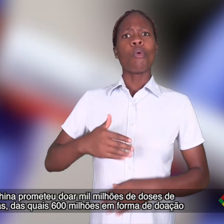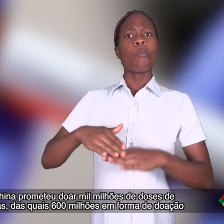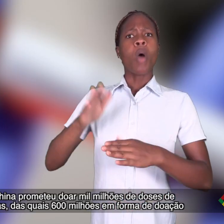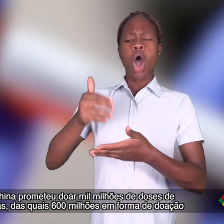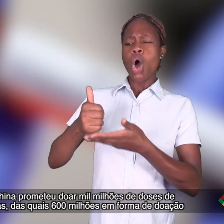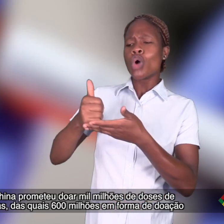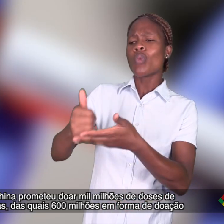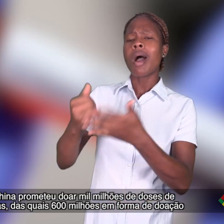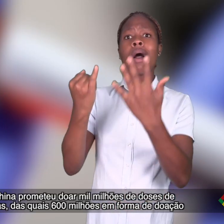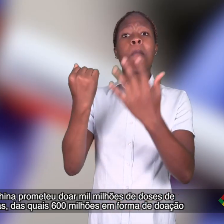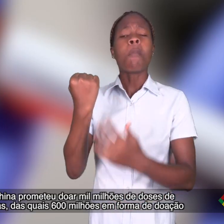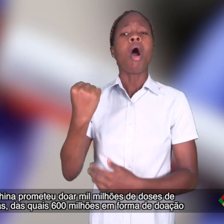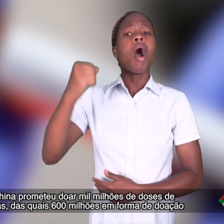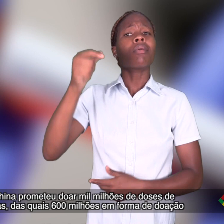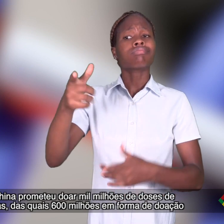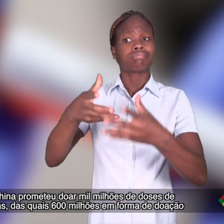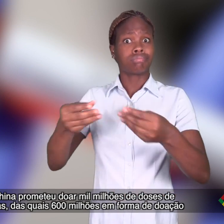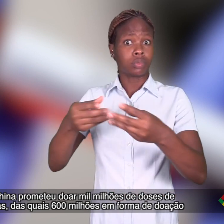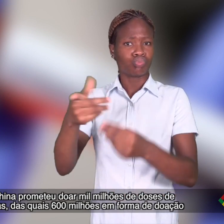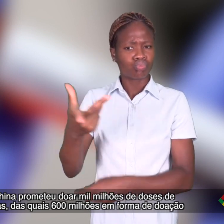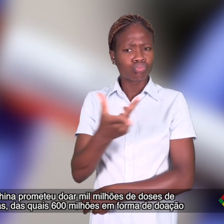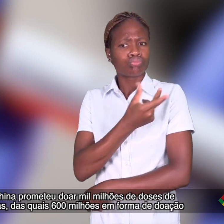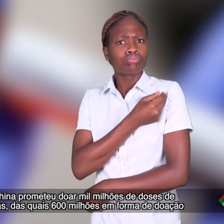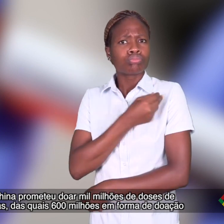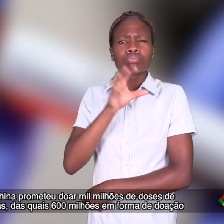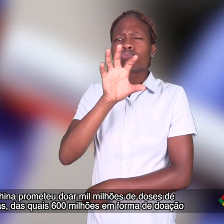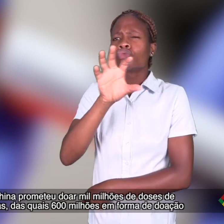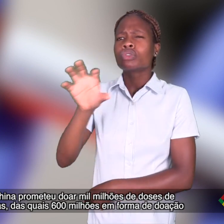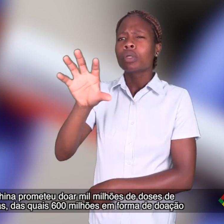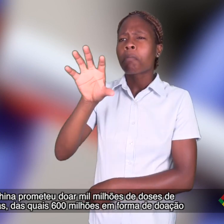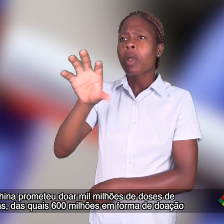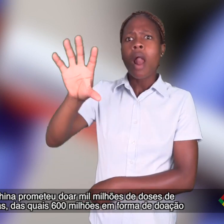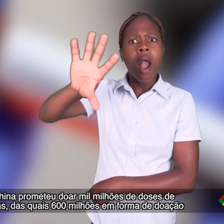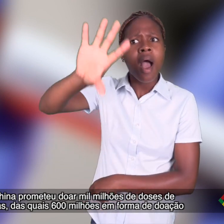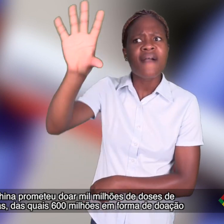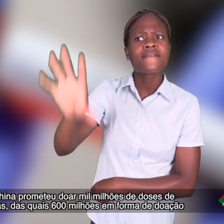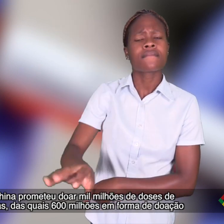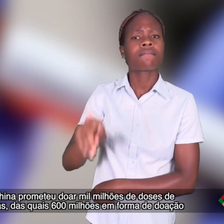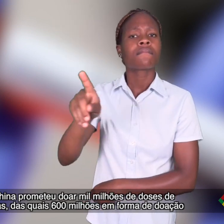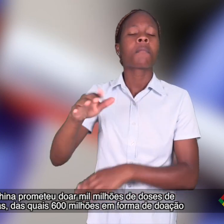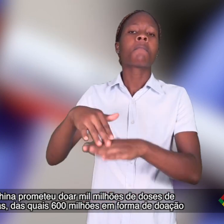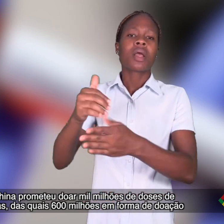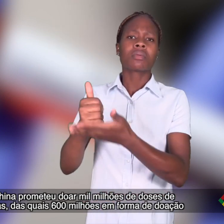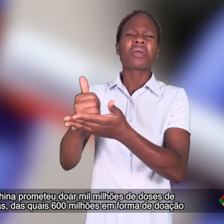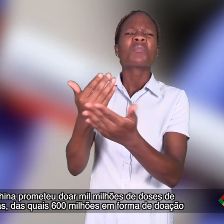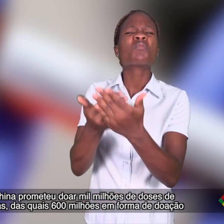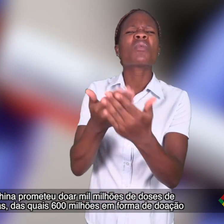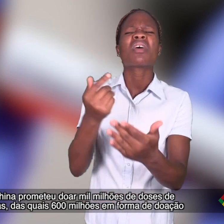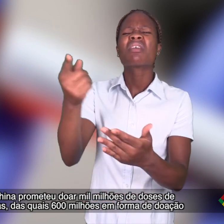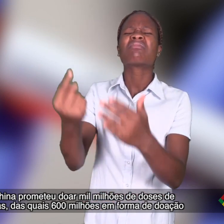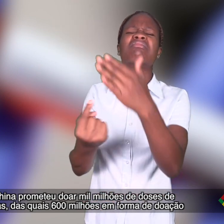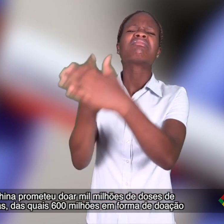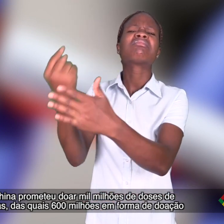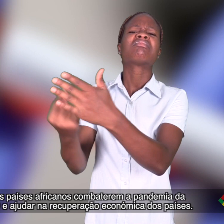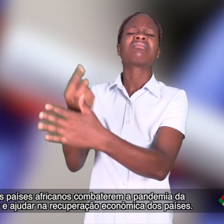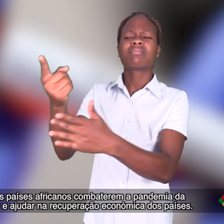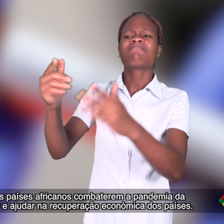A China prometeu doar mil milhões de doses de vacinas, das quais 600 milhões em forma de doação para os países